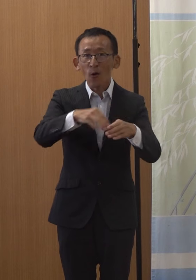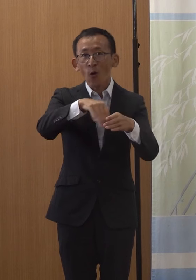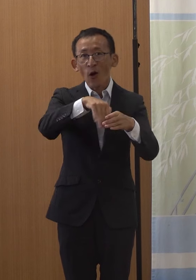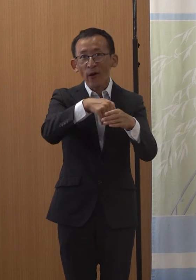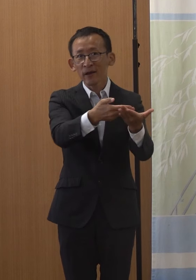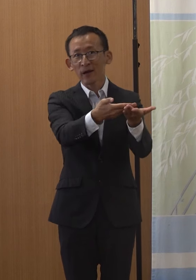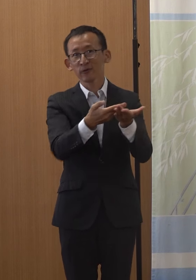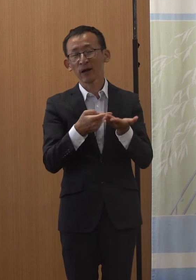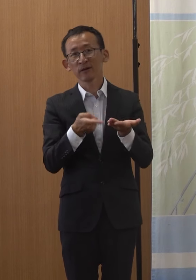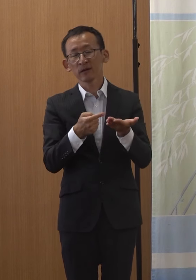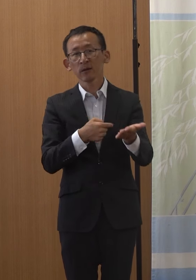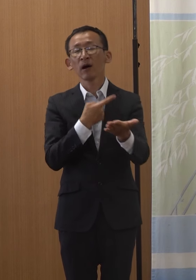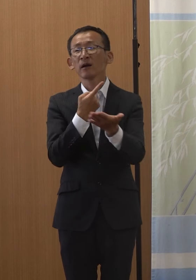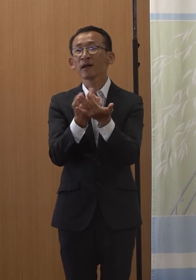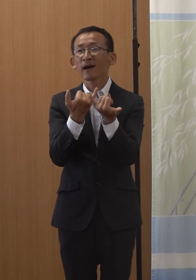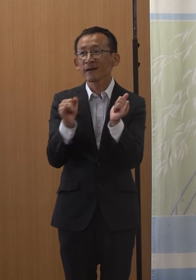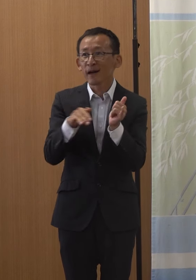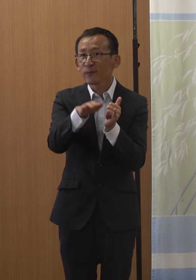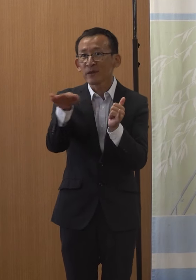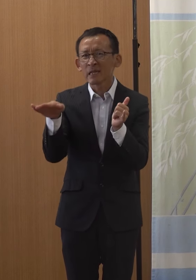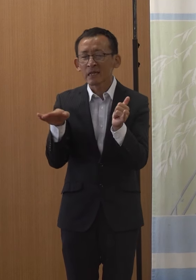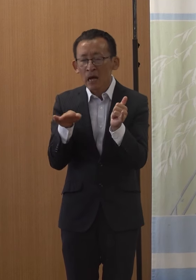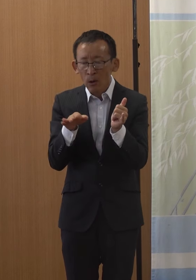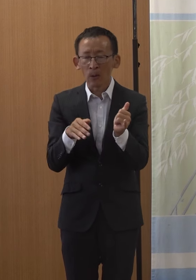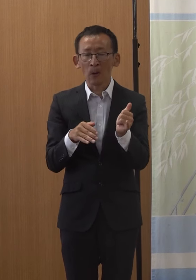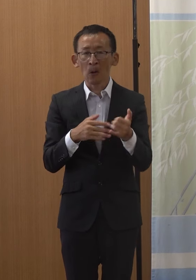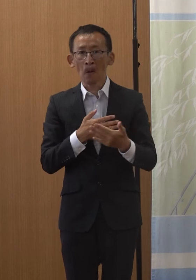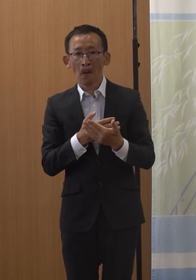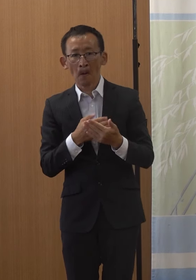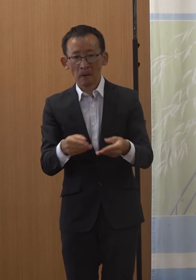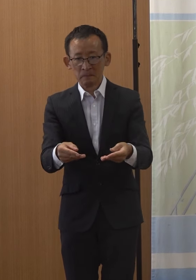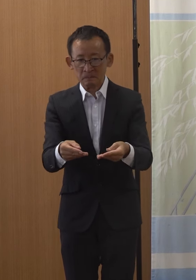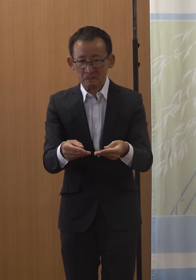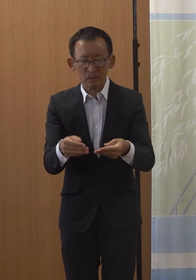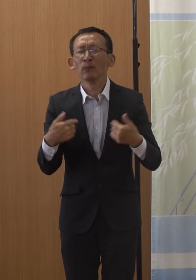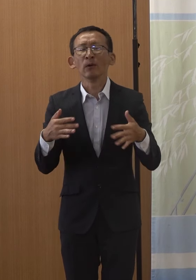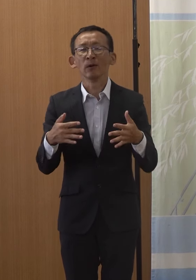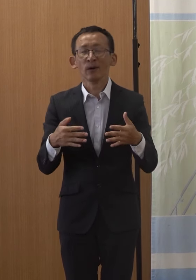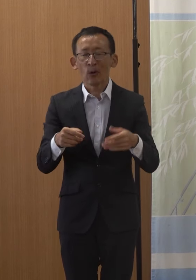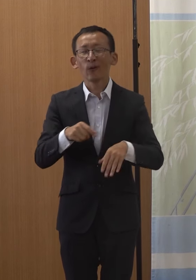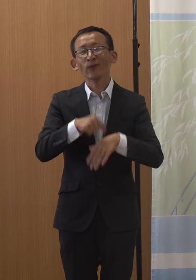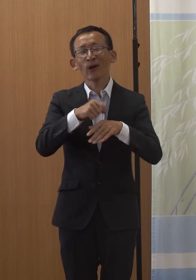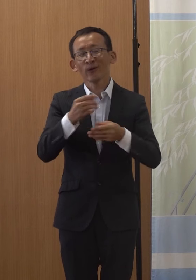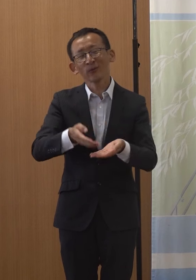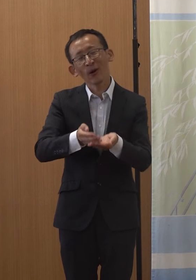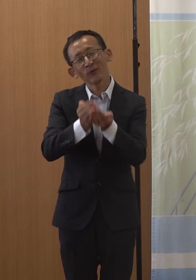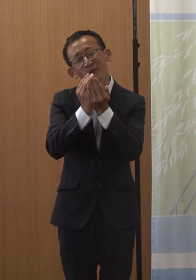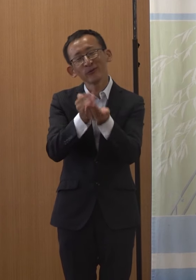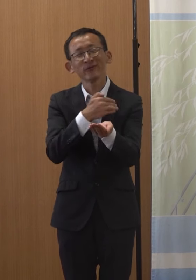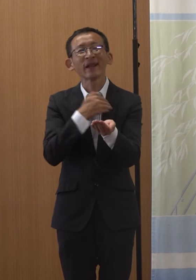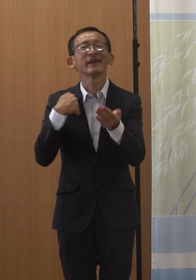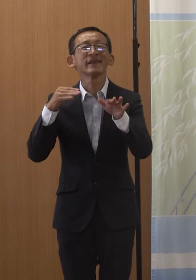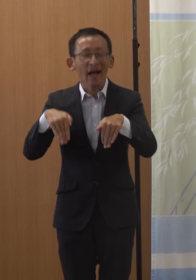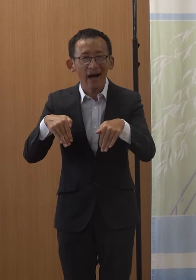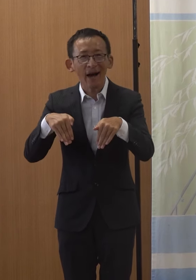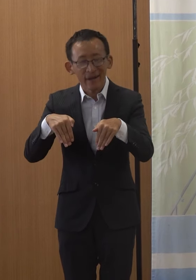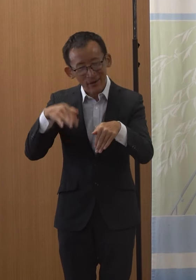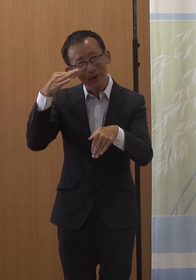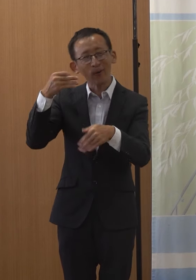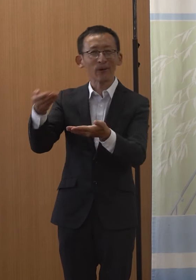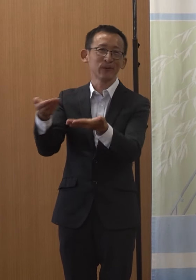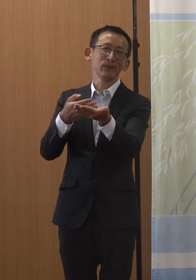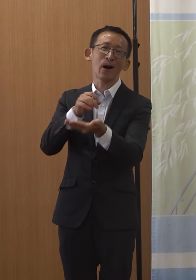で、参加者からは緊張せずにお茶を飲むことができたという好評な声もいただいております。ぜひ